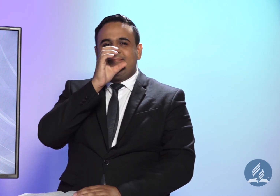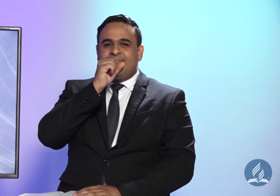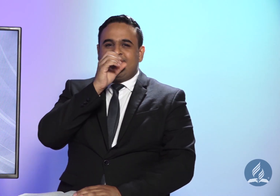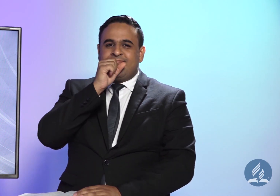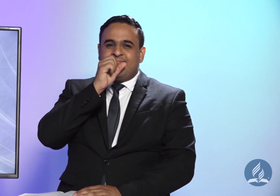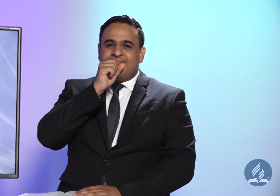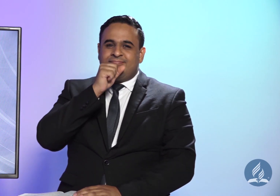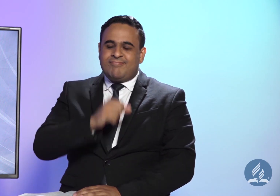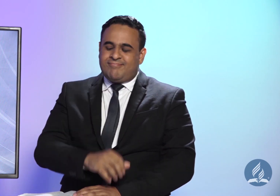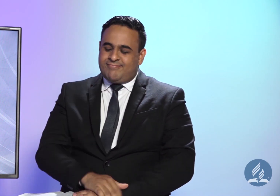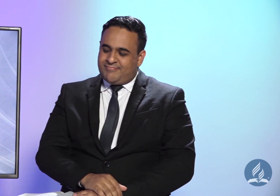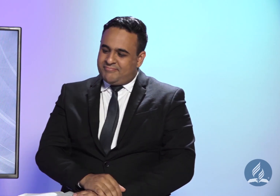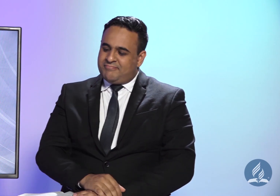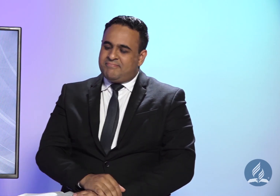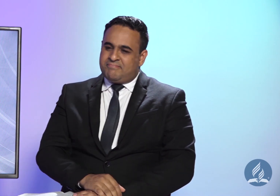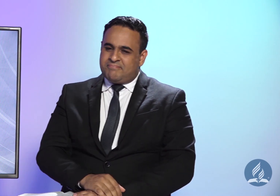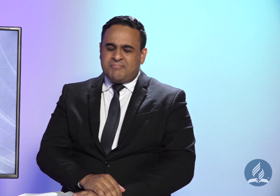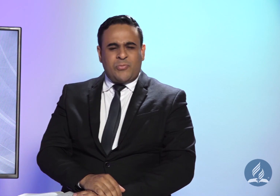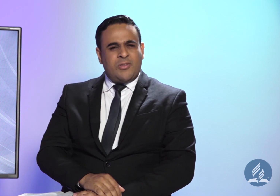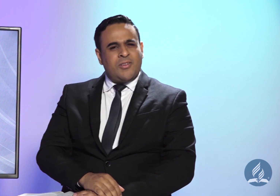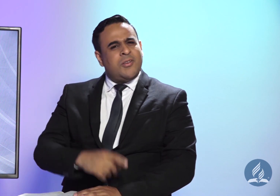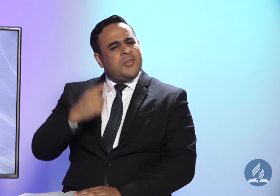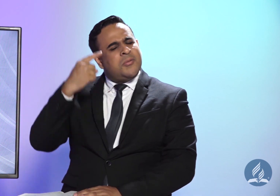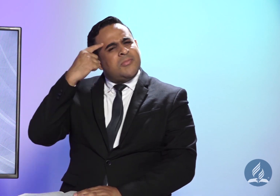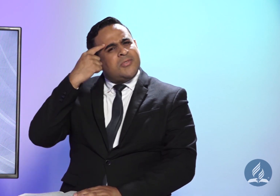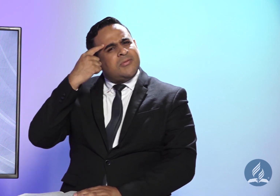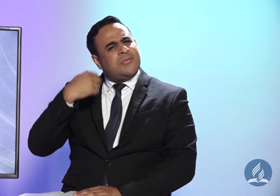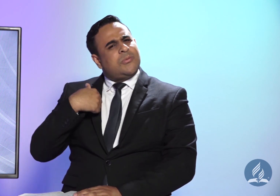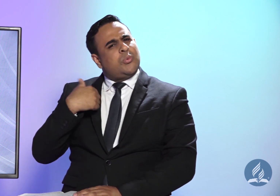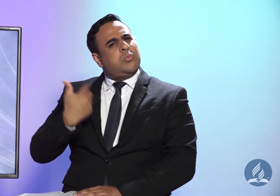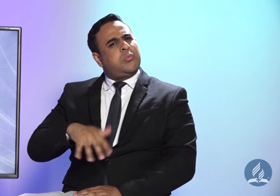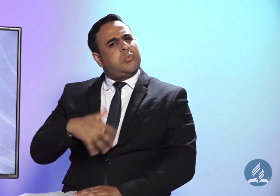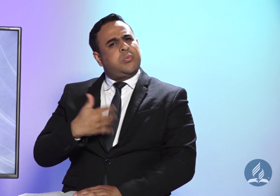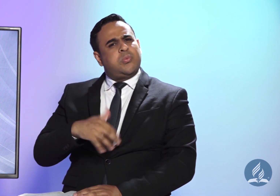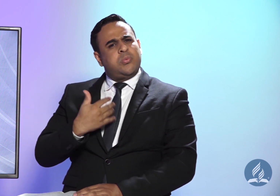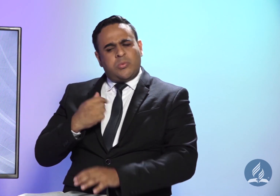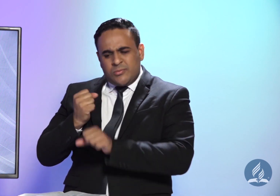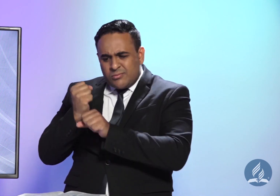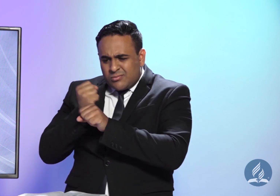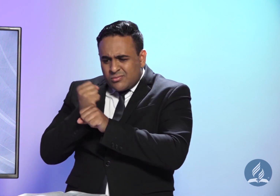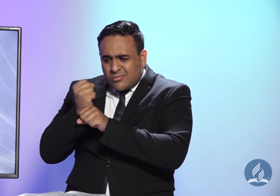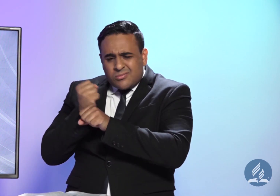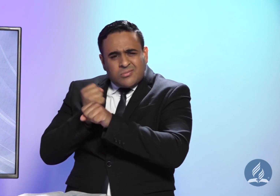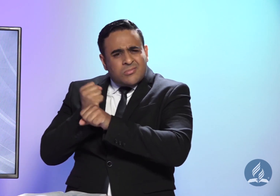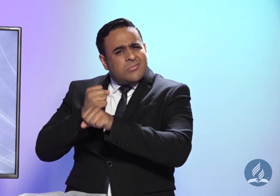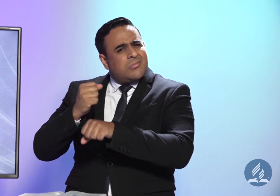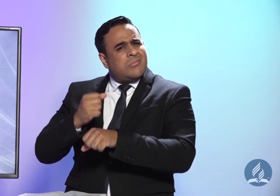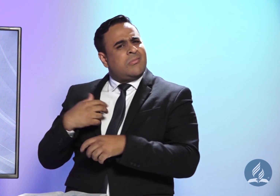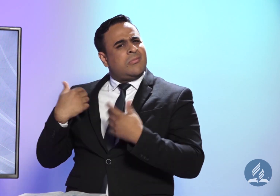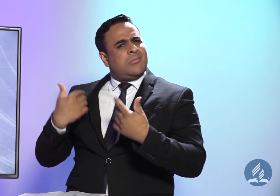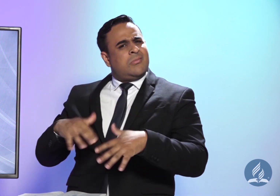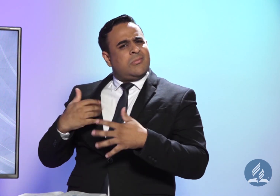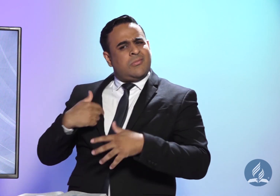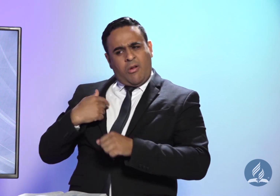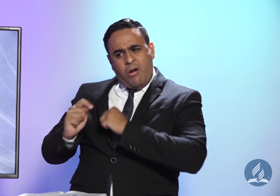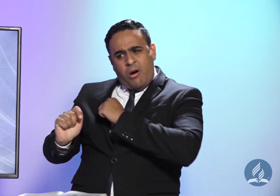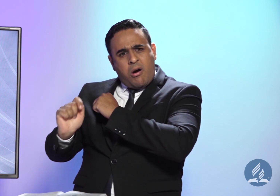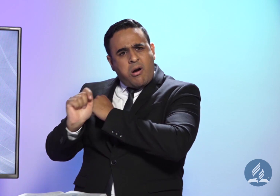eu tive uma sensação horrível, uma sensação de que eu fui enganado até